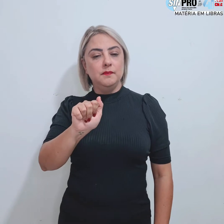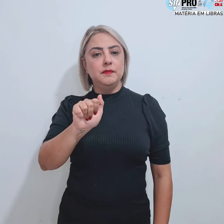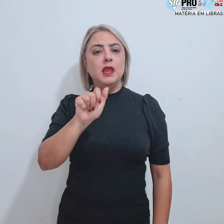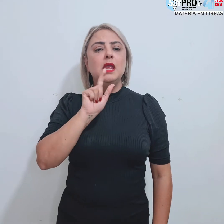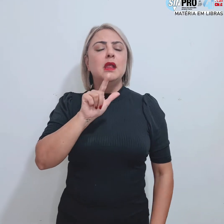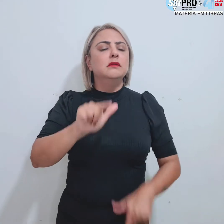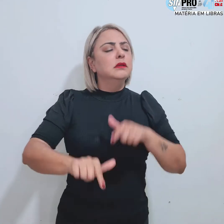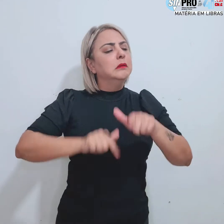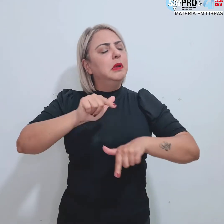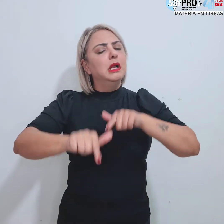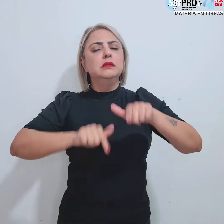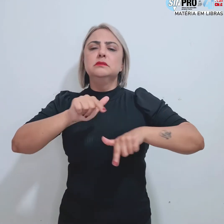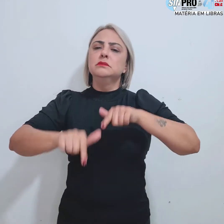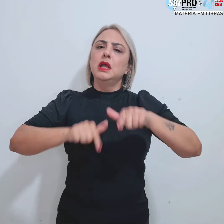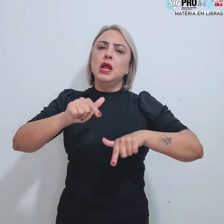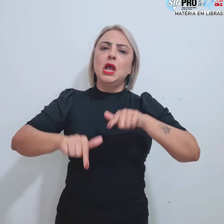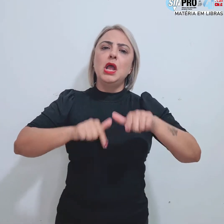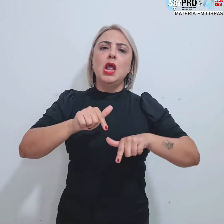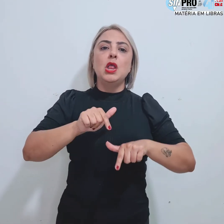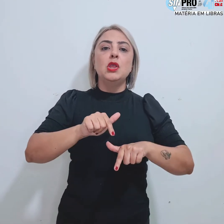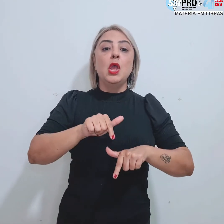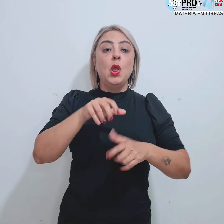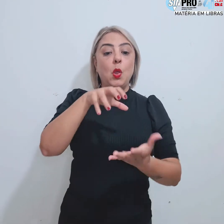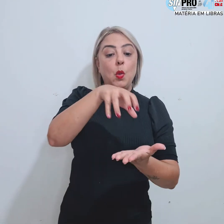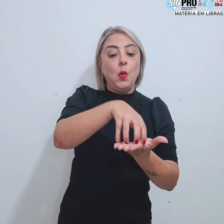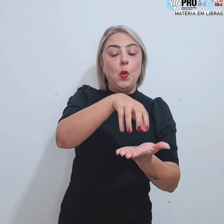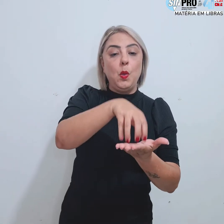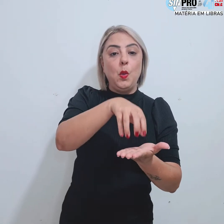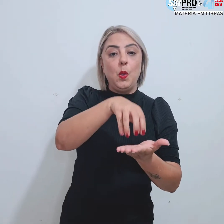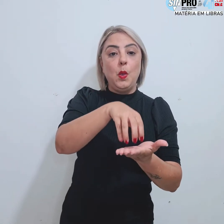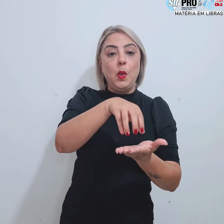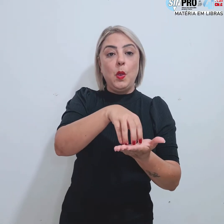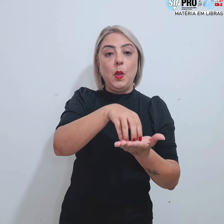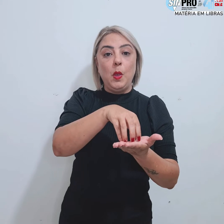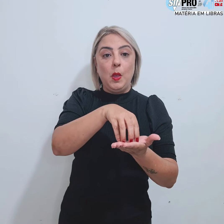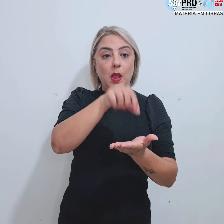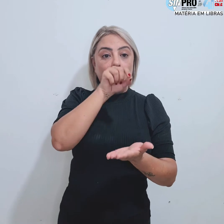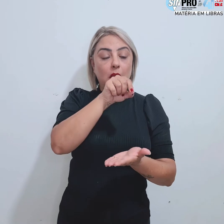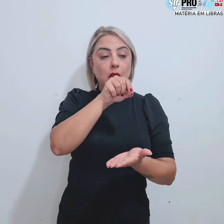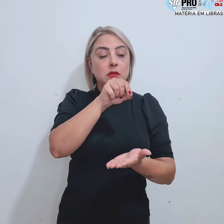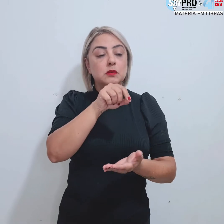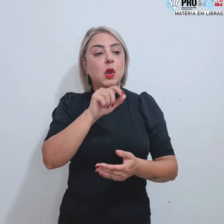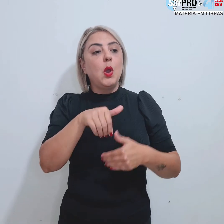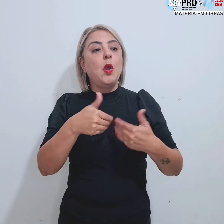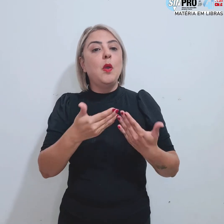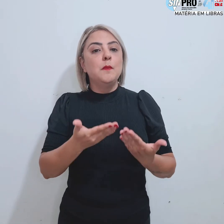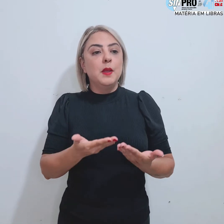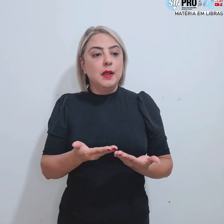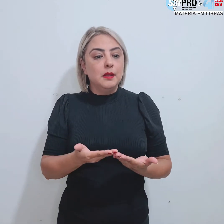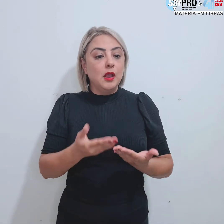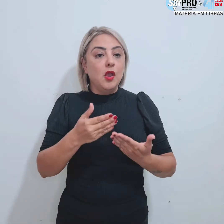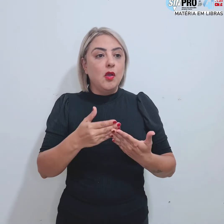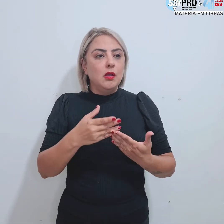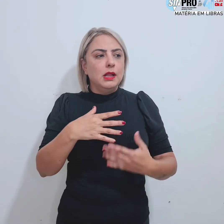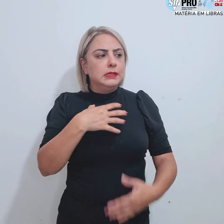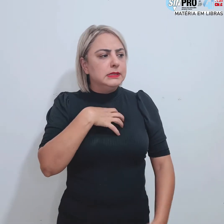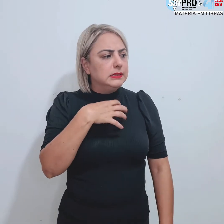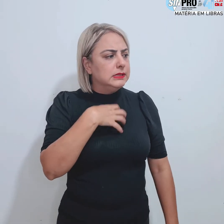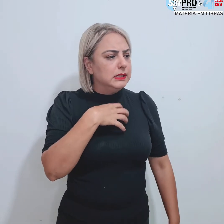estava trabalhando em uma unidade de internação quando externalizou sua